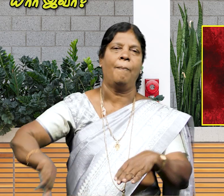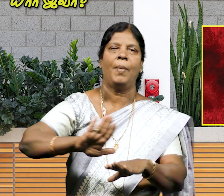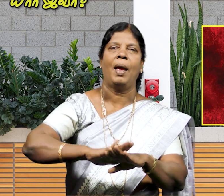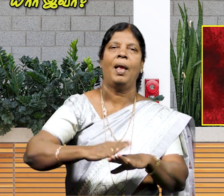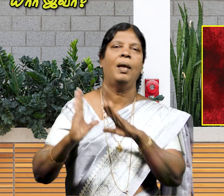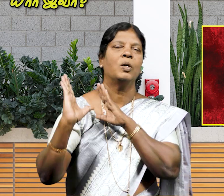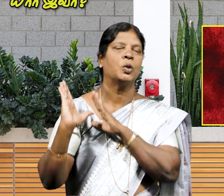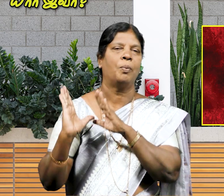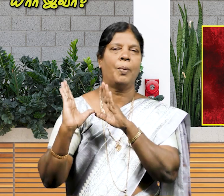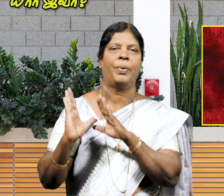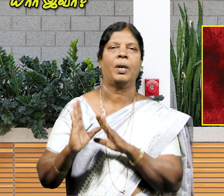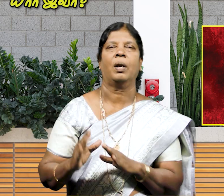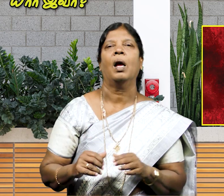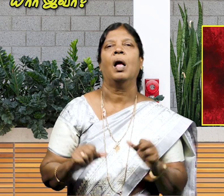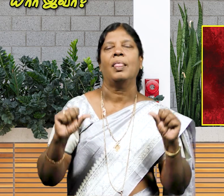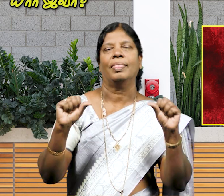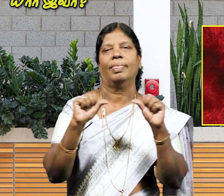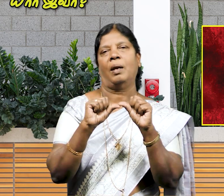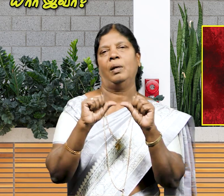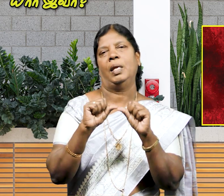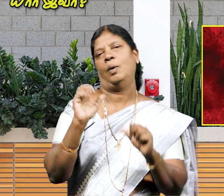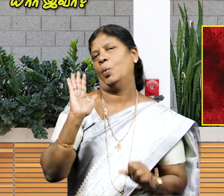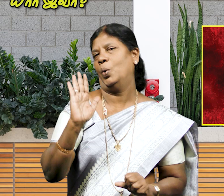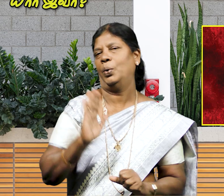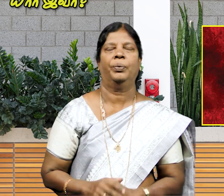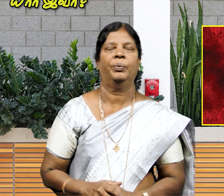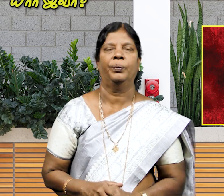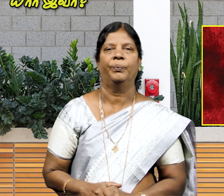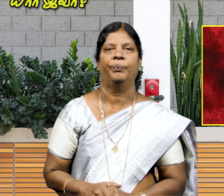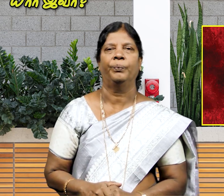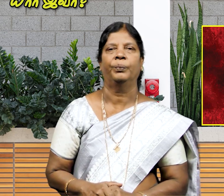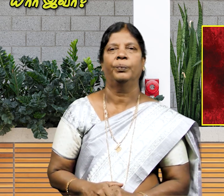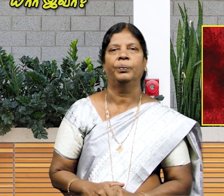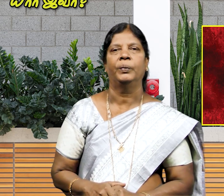தோளில் வைத்து சுமப்பதற்கும் தகுதியானவர்கள்.